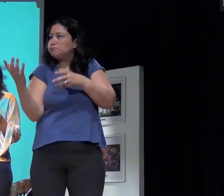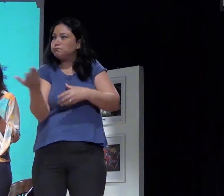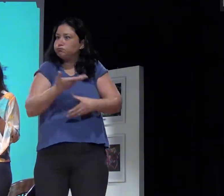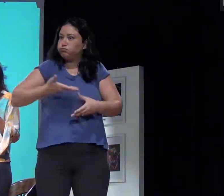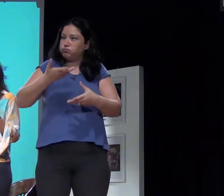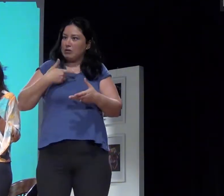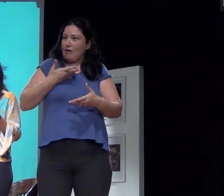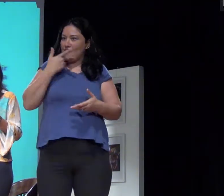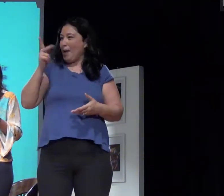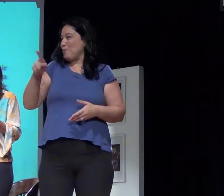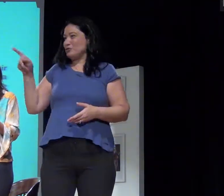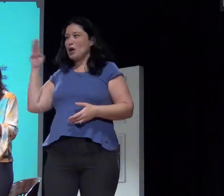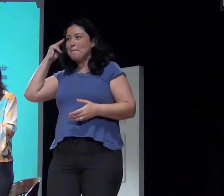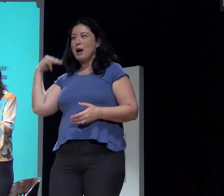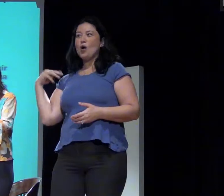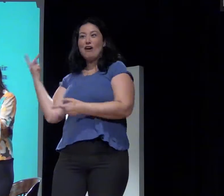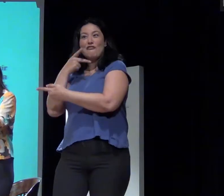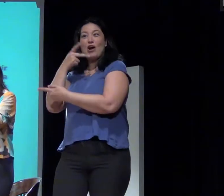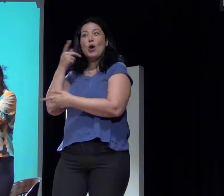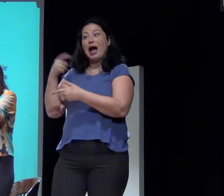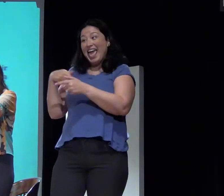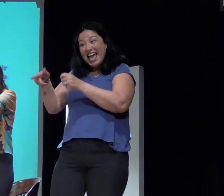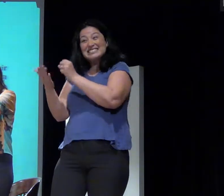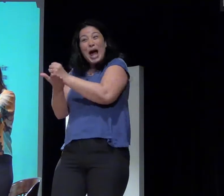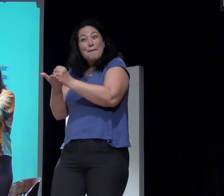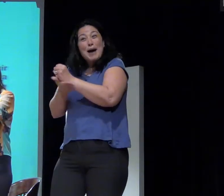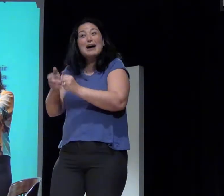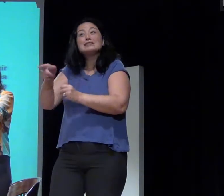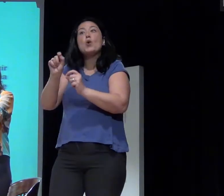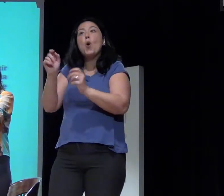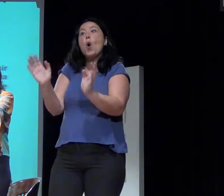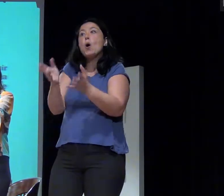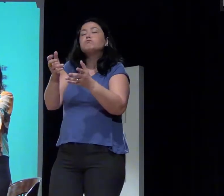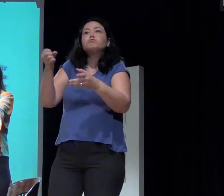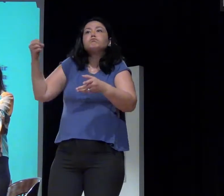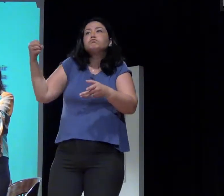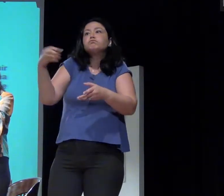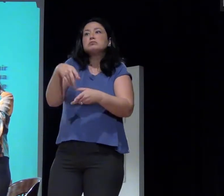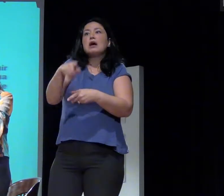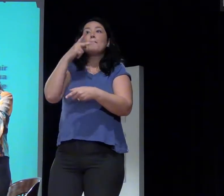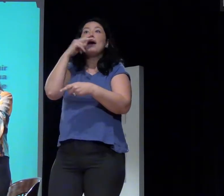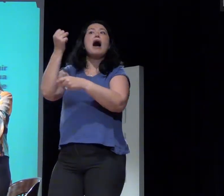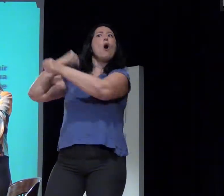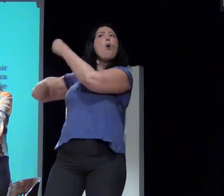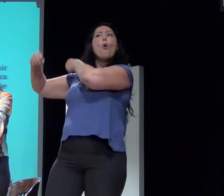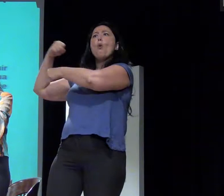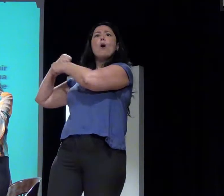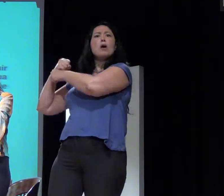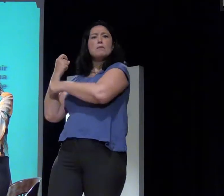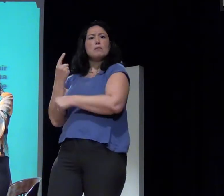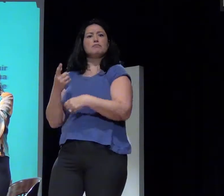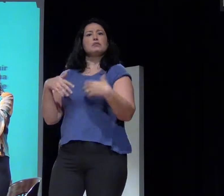que a professora Maura falou, essa base, ela está começando a ser sedimentada realmente a partir do ano passado. Então,